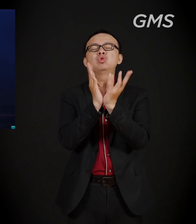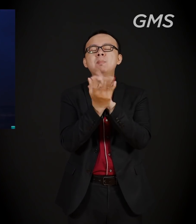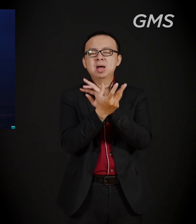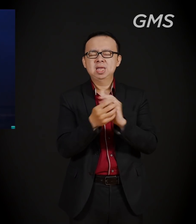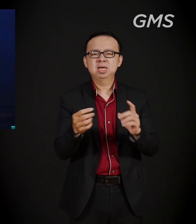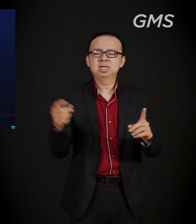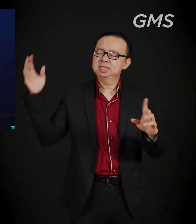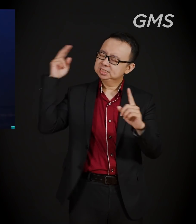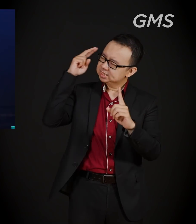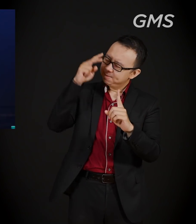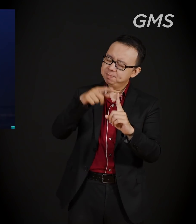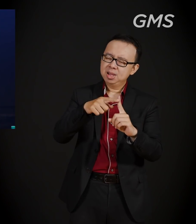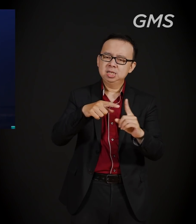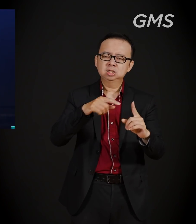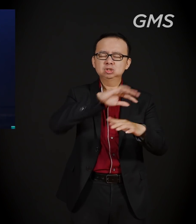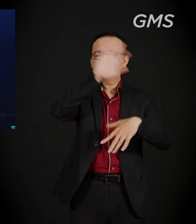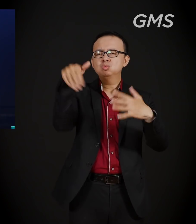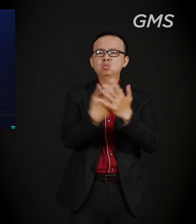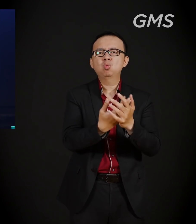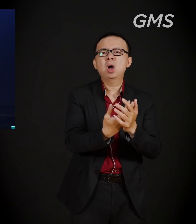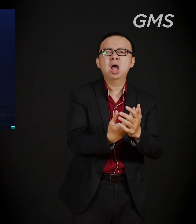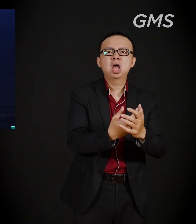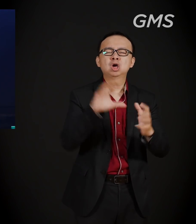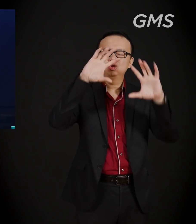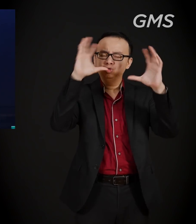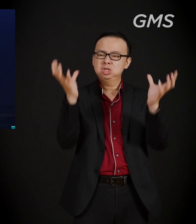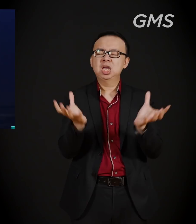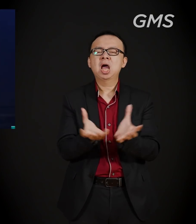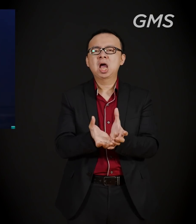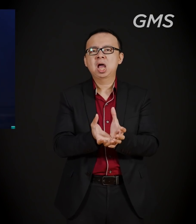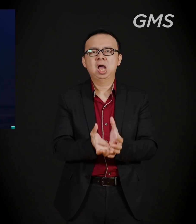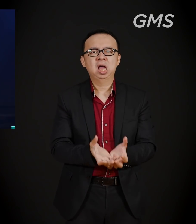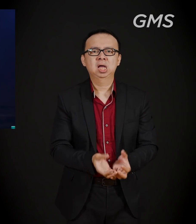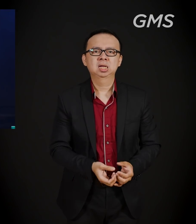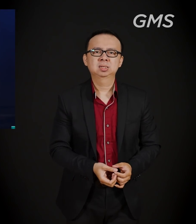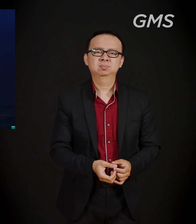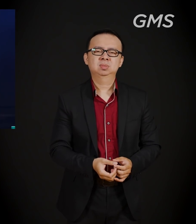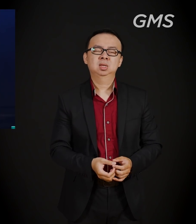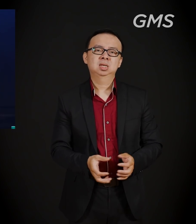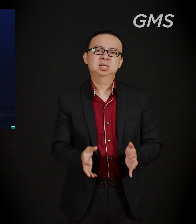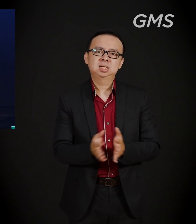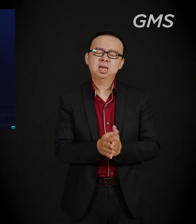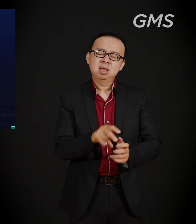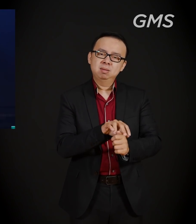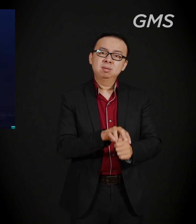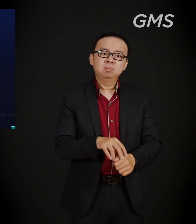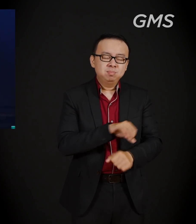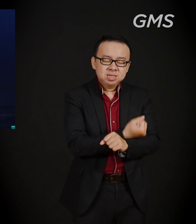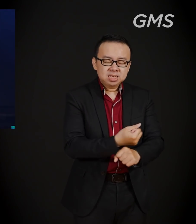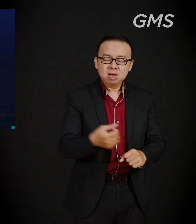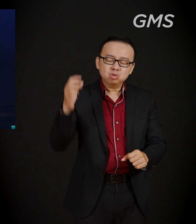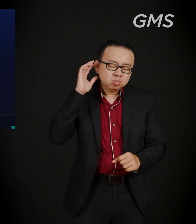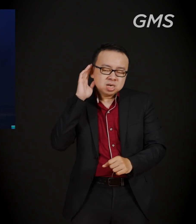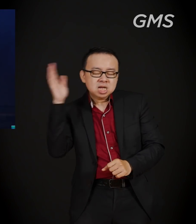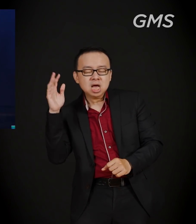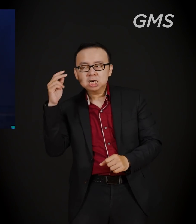seluruh dunia. Buat kemuliaan Tuhan. Kuatkan ia melewati segalanya. Dan mampukan ia terus dengar suara Tuhan dan